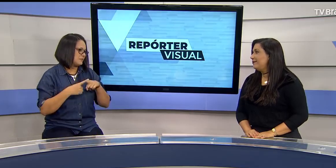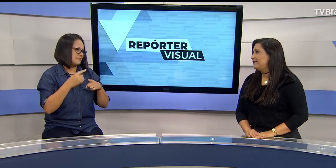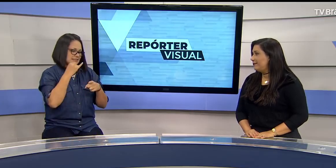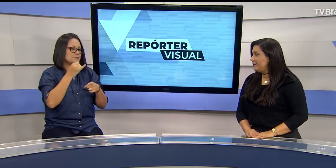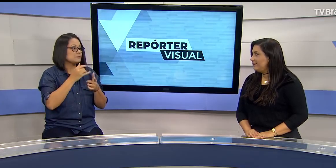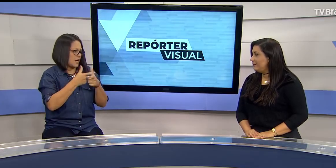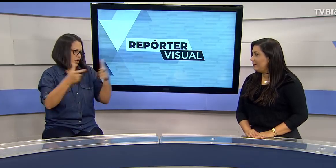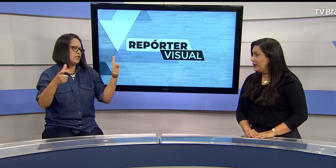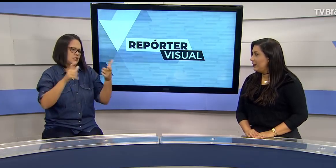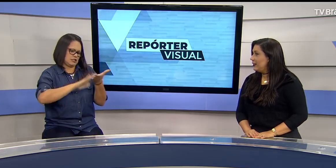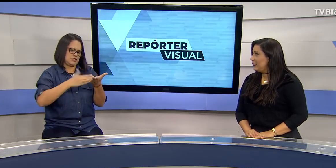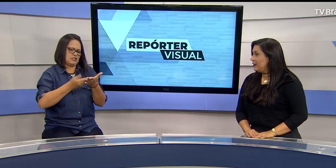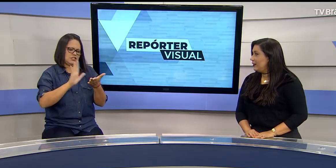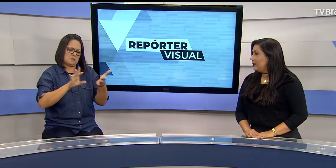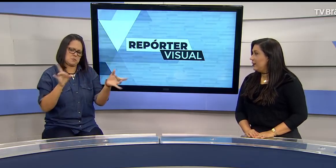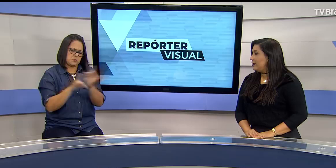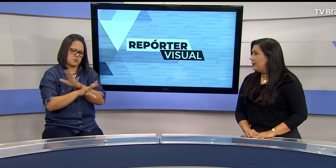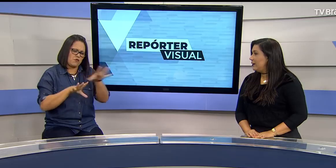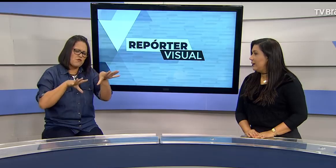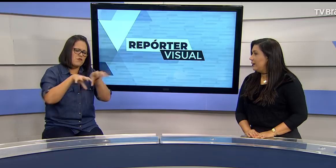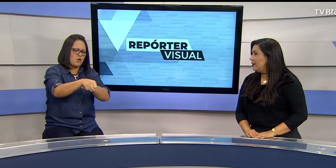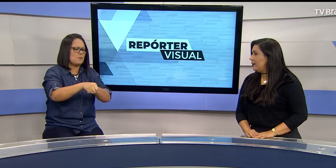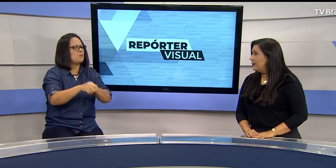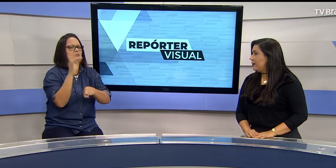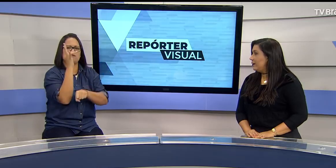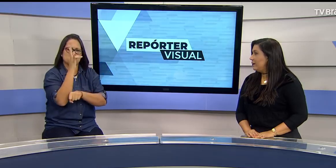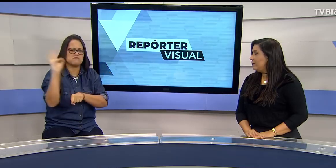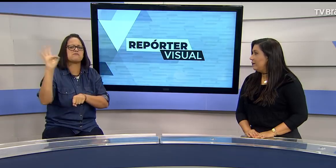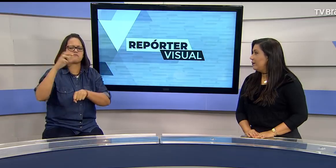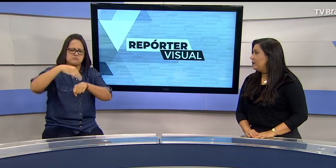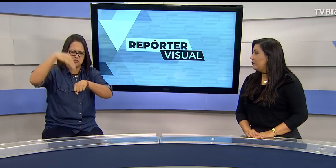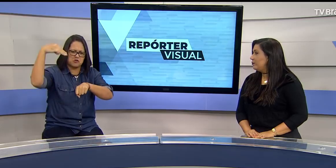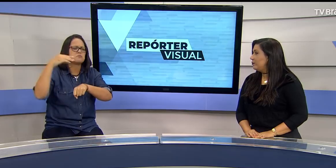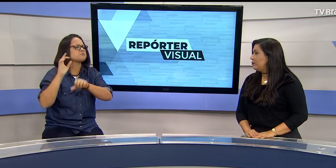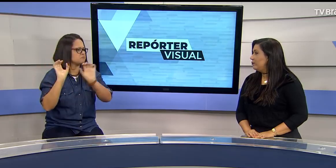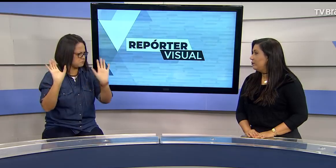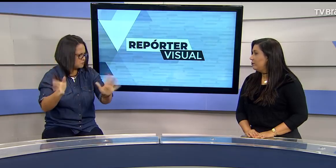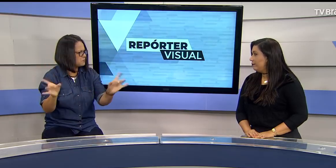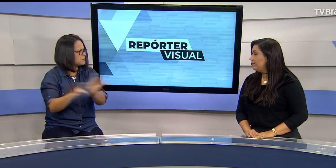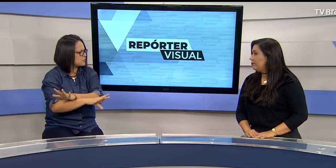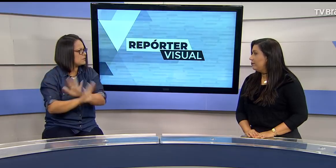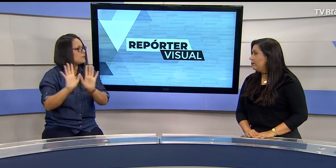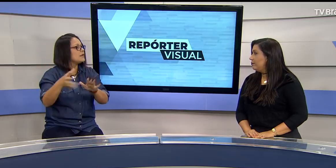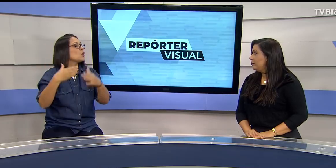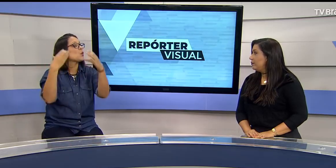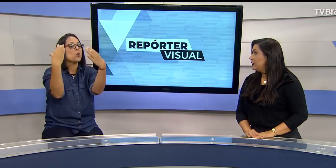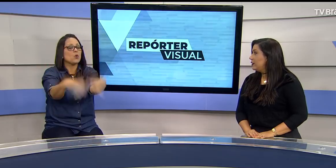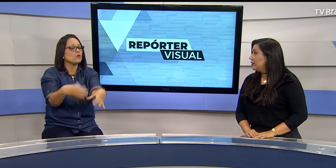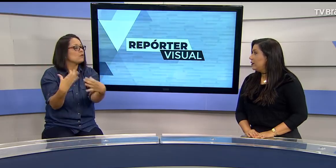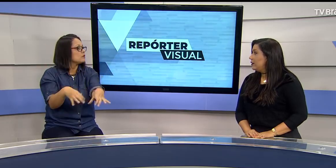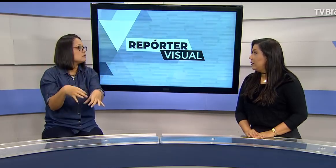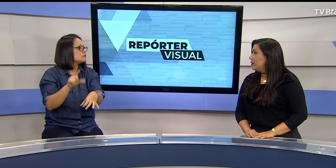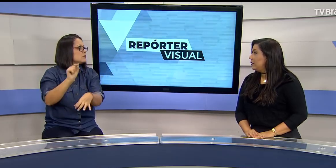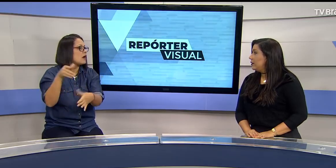maioria dos intérpretes de Libras tem nível superior, às vezes mestrado, mas os concursos ainda têm remuneração de nível